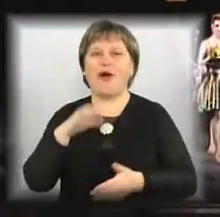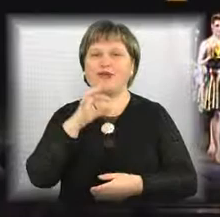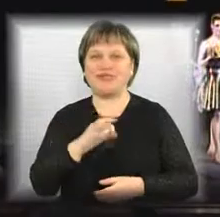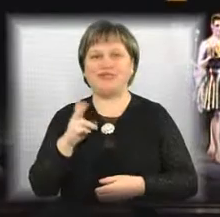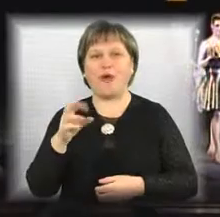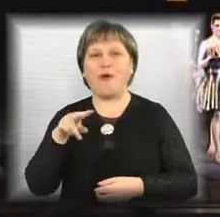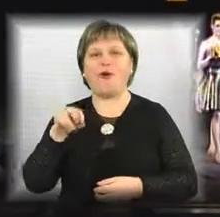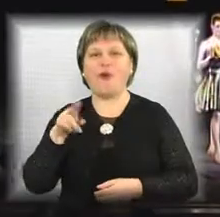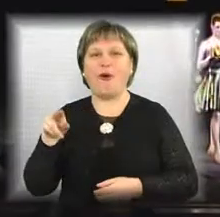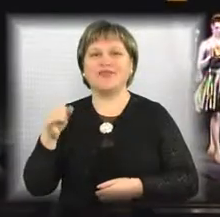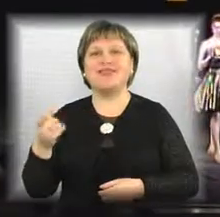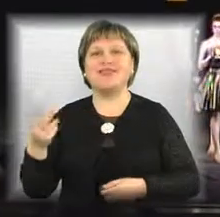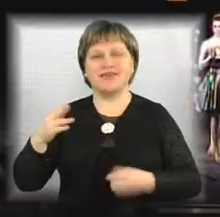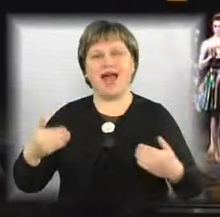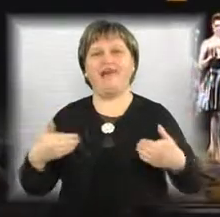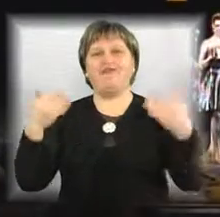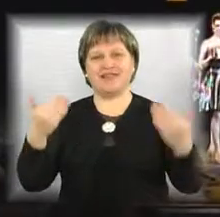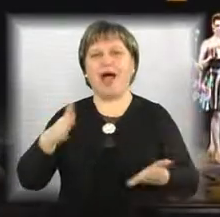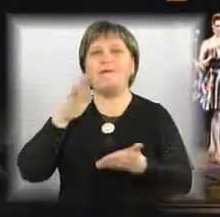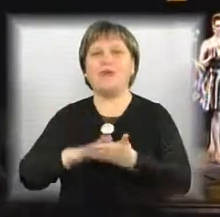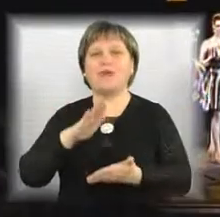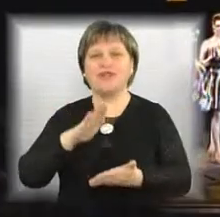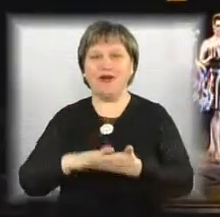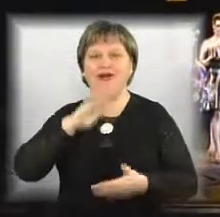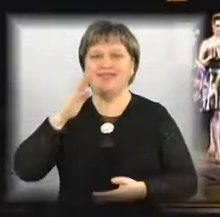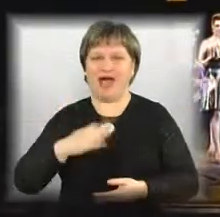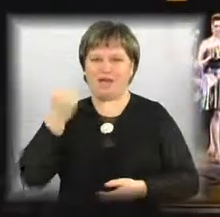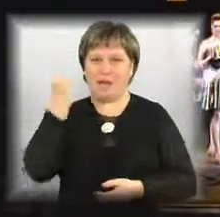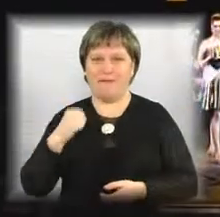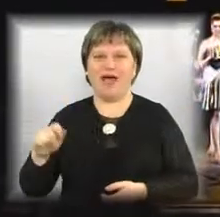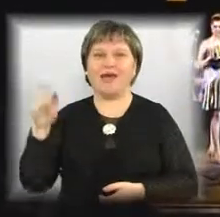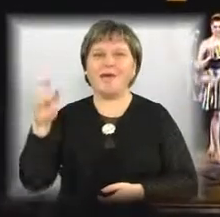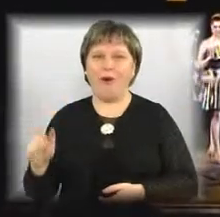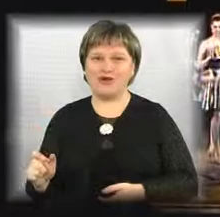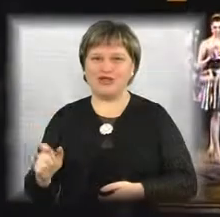Олександра Колодія. Вітаємо бурхливими оплесками нашого переможця.